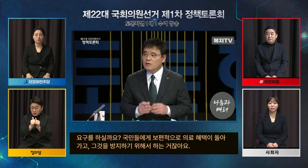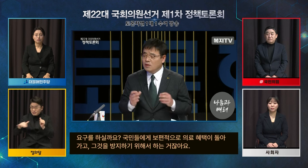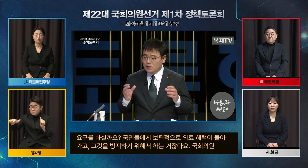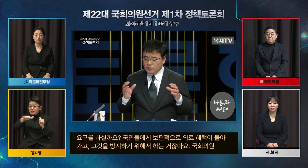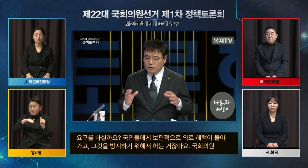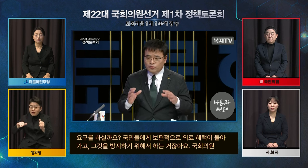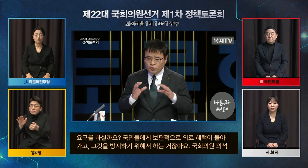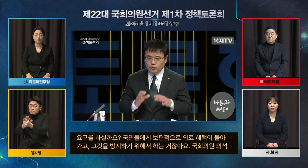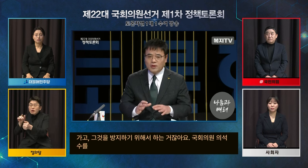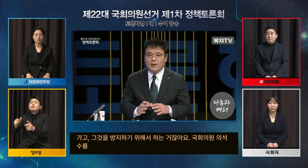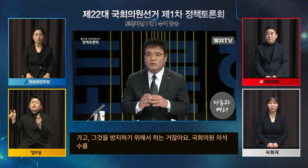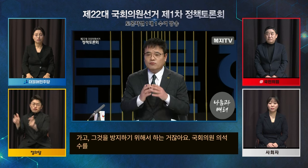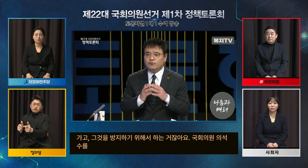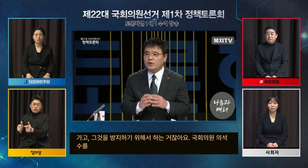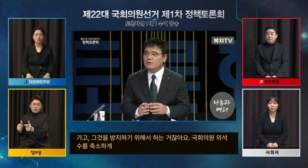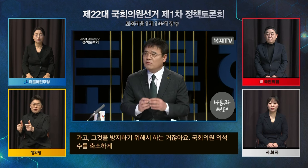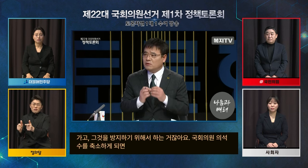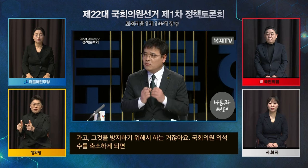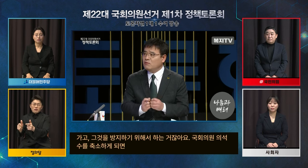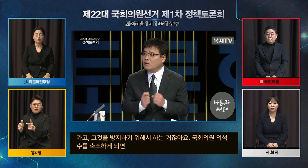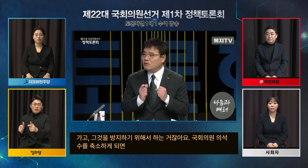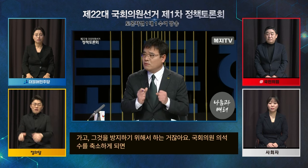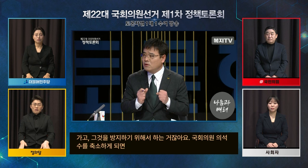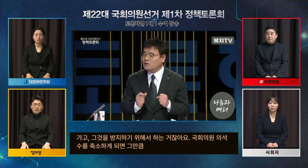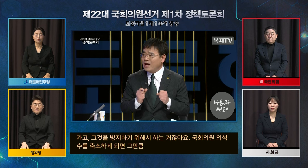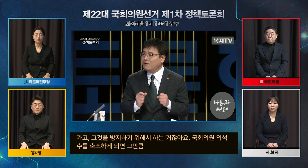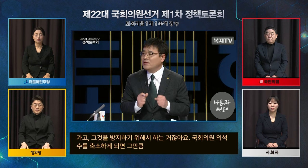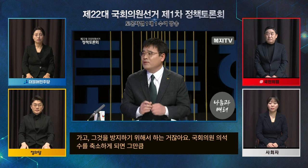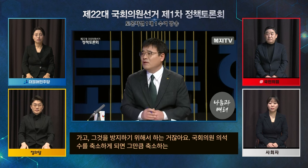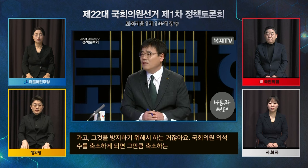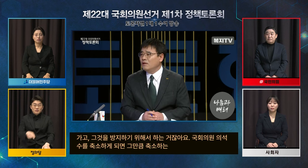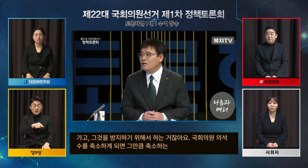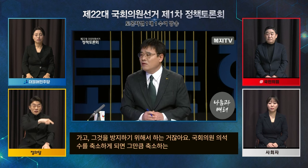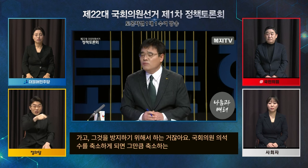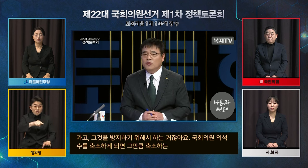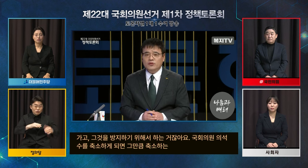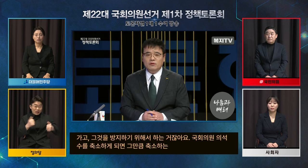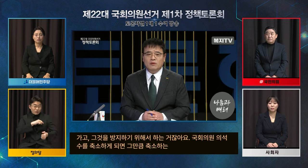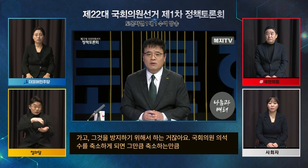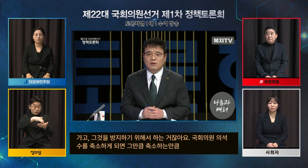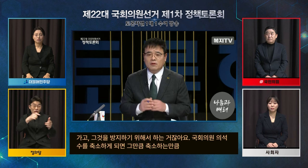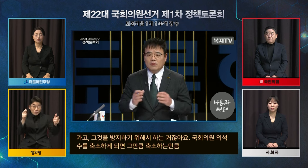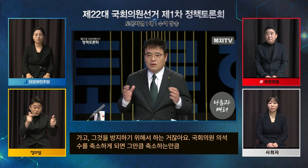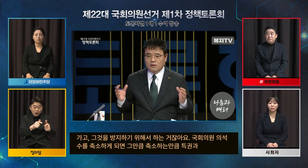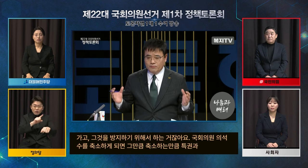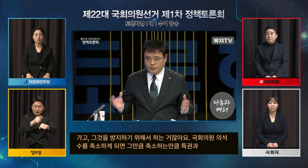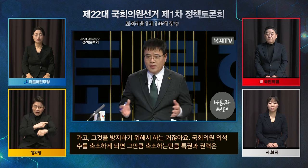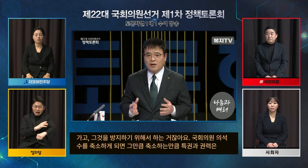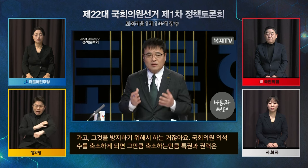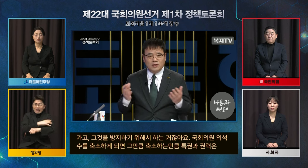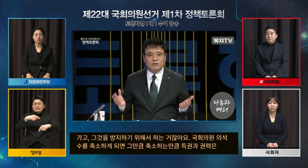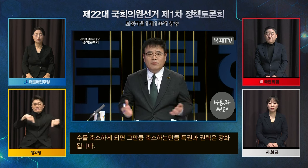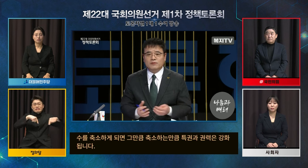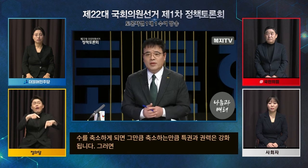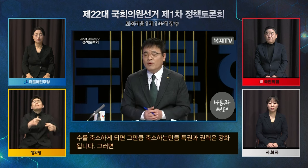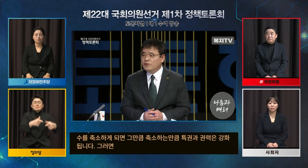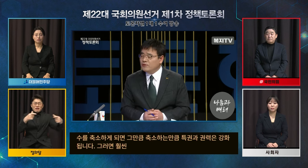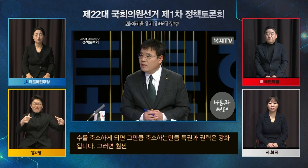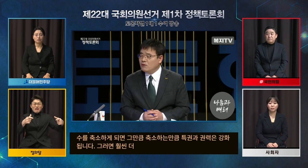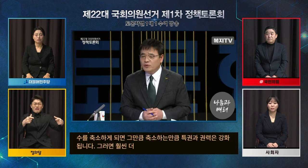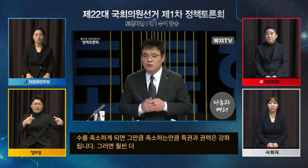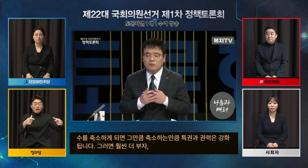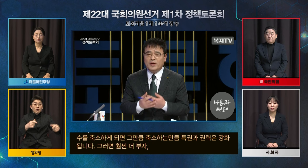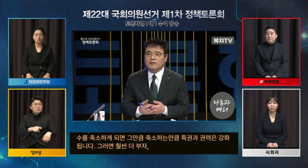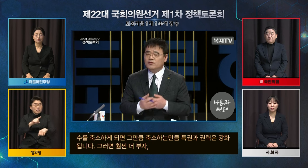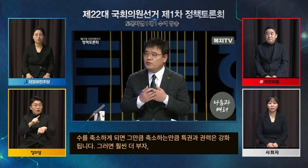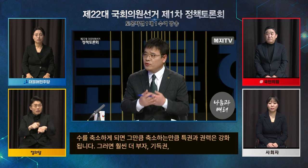국회의원의 의석수 축소는 많고 국회의원의 특권과 권력은 강화됩니다. 그러면 훨씬 더 부자, 기득권, 재벌